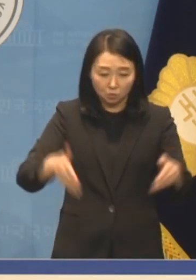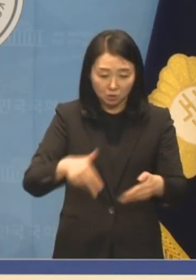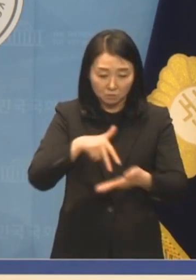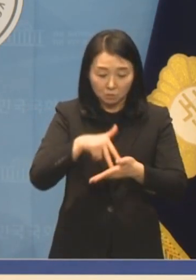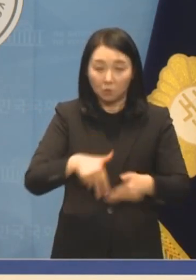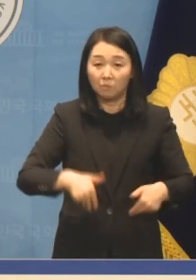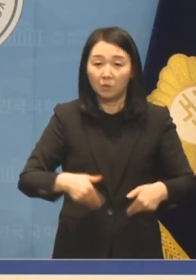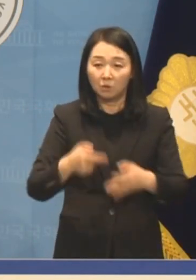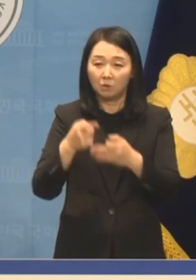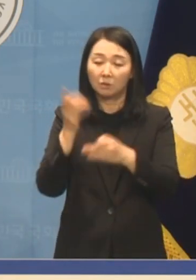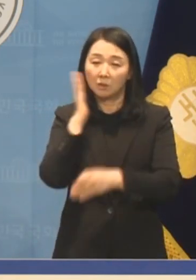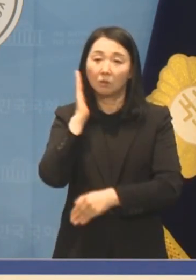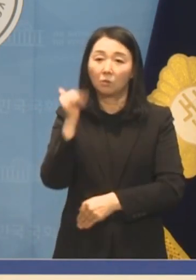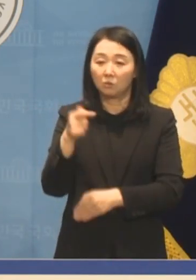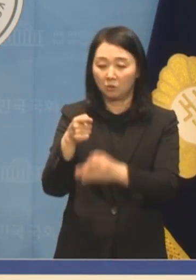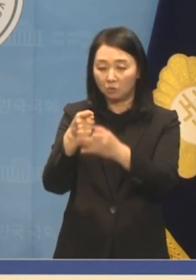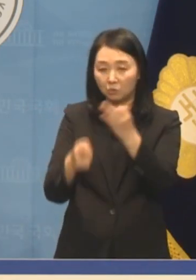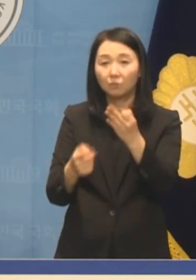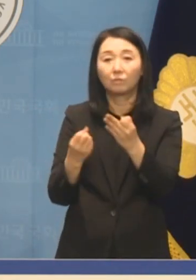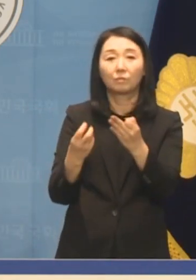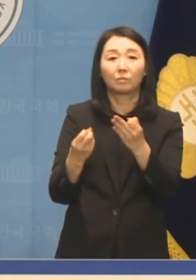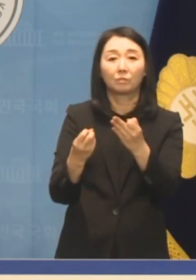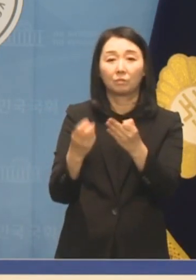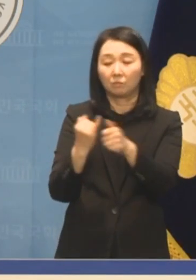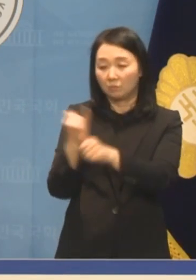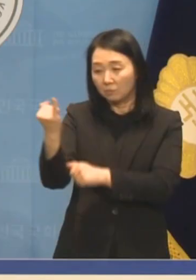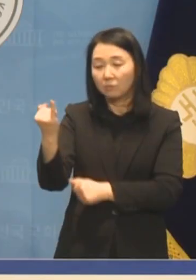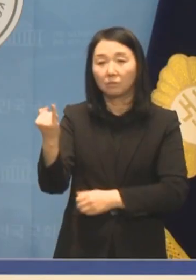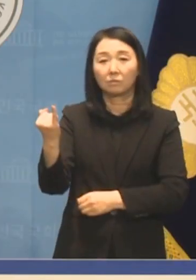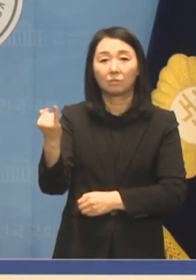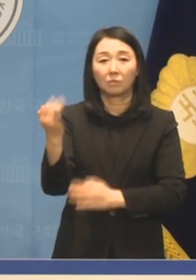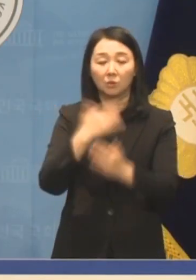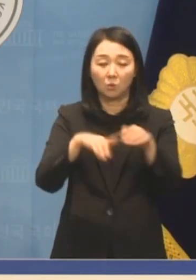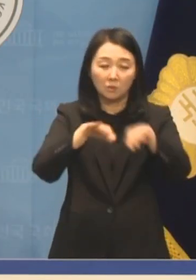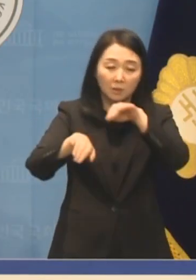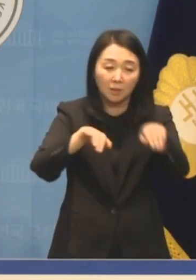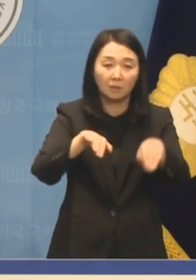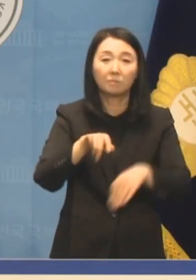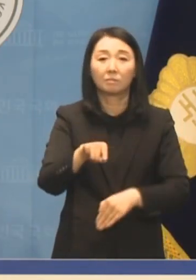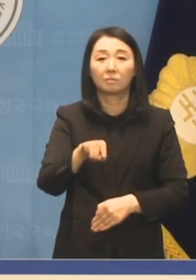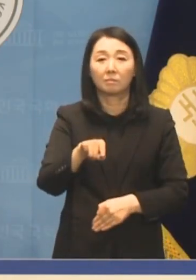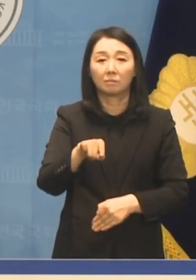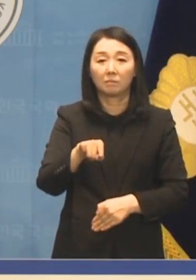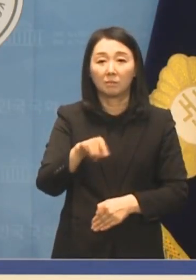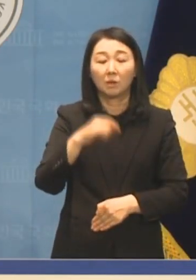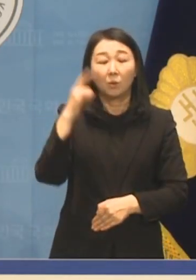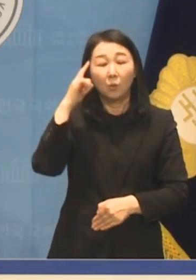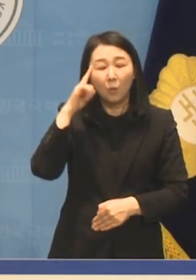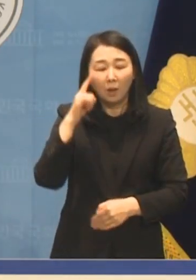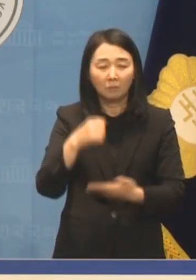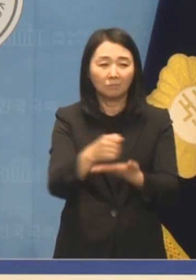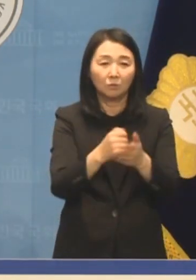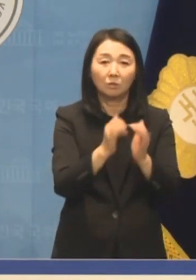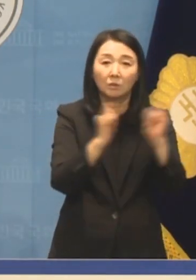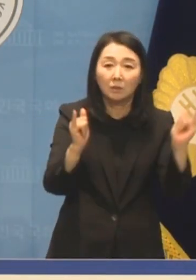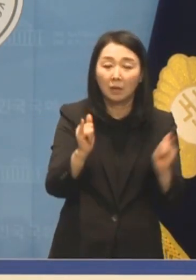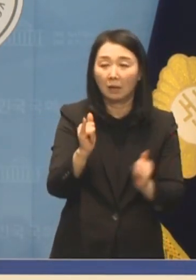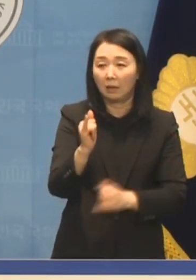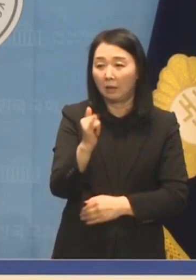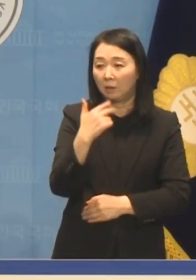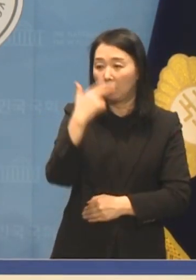할 대통령 윤석열과 대통령 부인 김건희의 공천 개입, 안진뱅이 주술사와